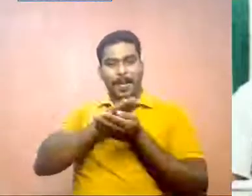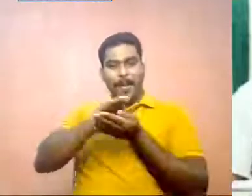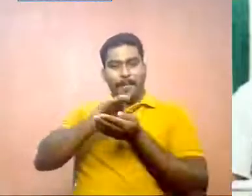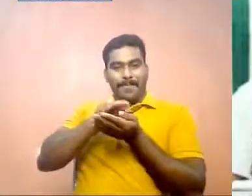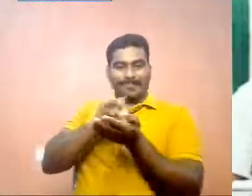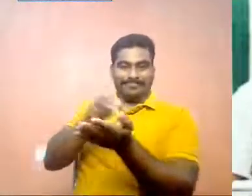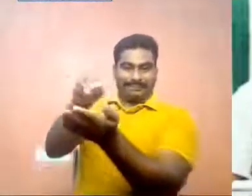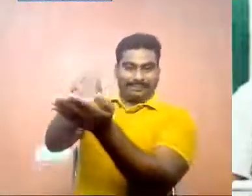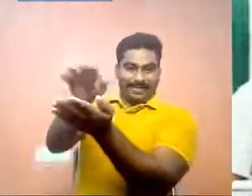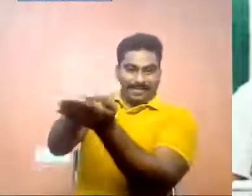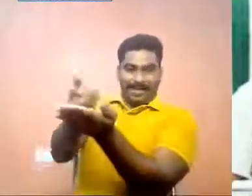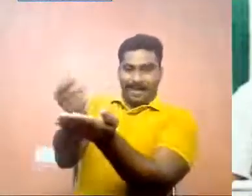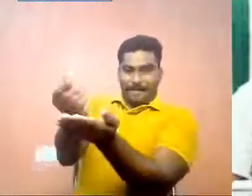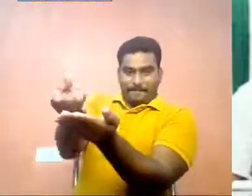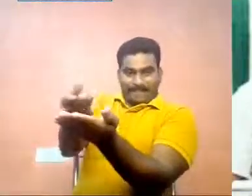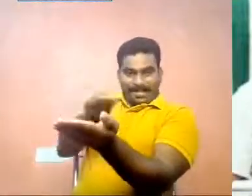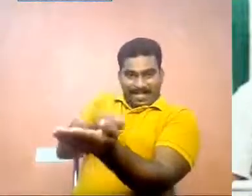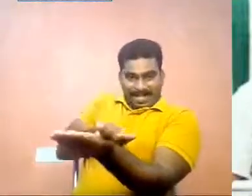എല്ലാ ലേല നടപടികളും